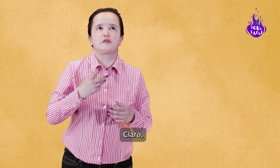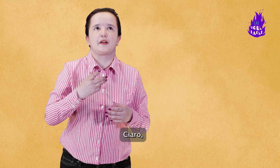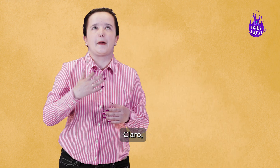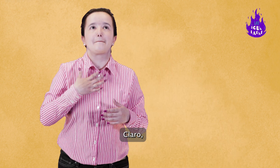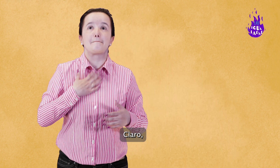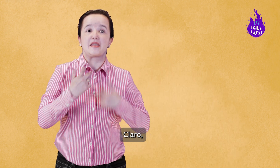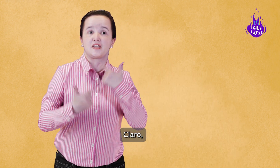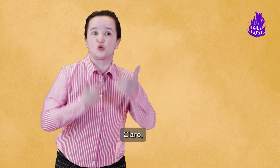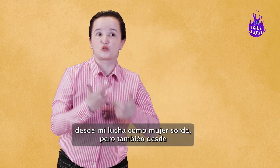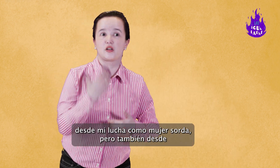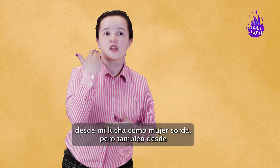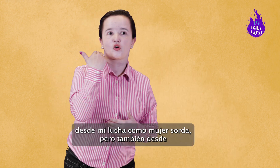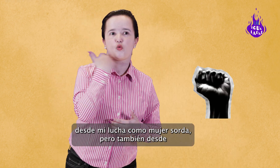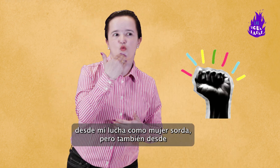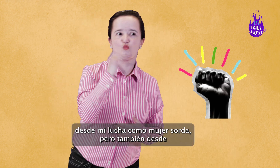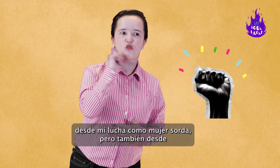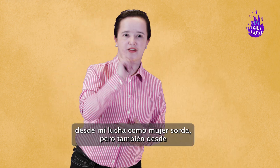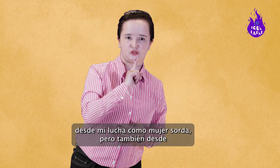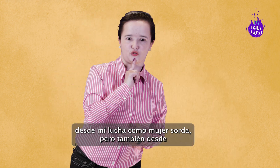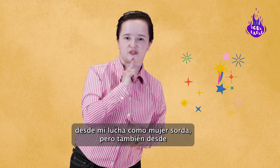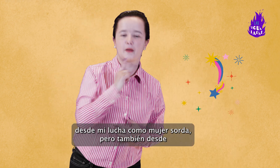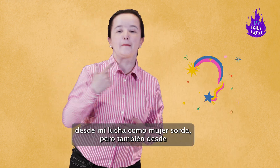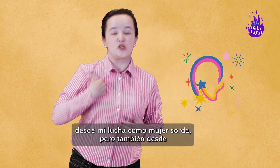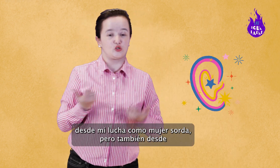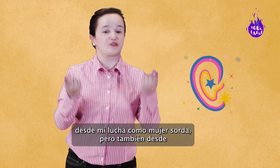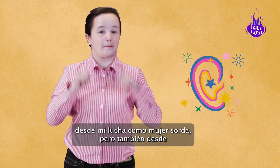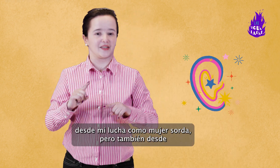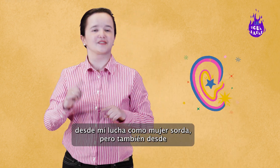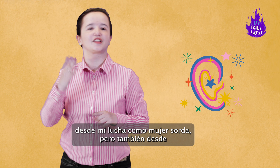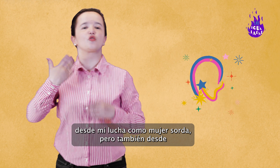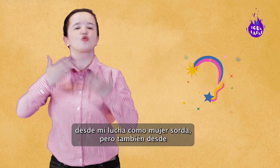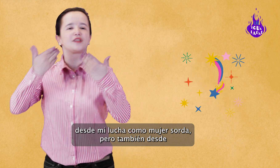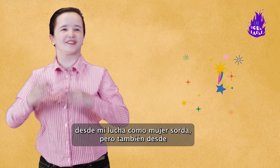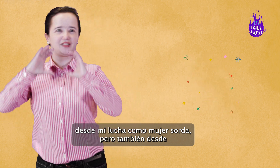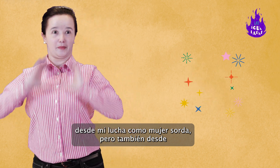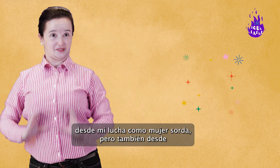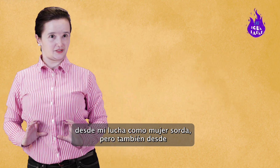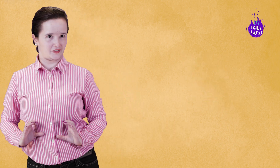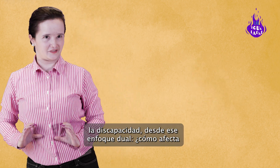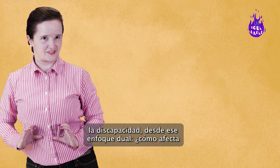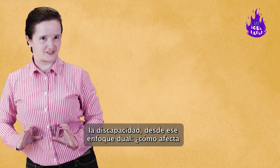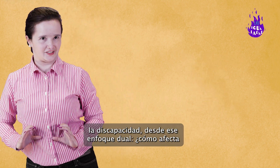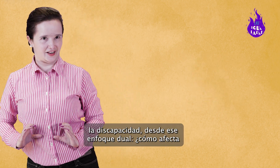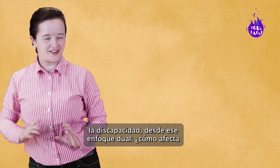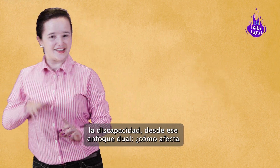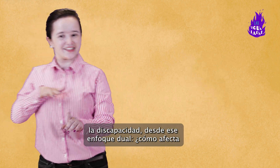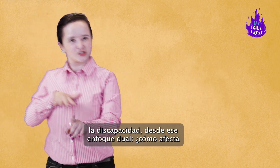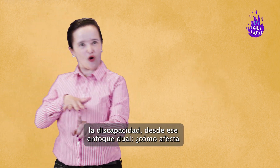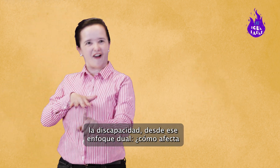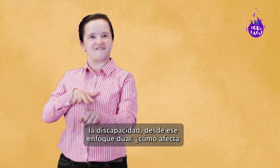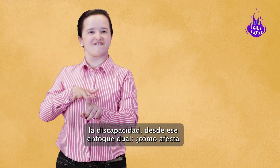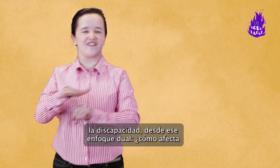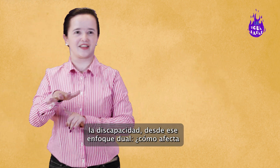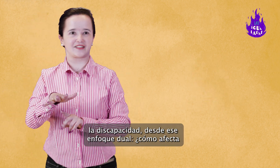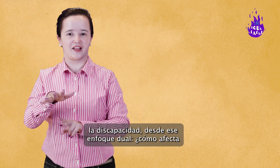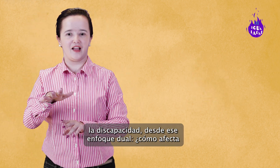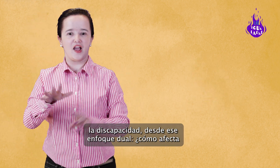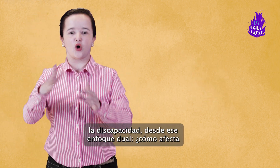Claro, desde mi lucha como mujer sorda, pero también desde la discapacidad, desde ese enfoque dual, cómo